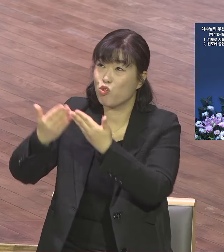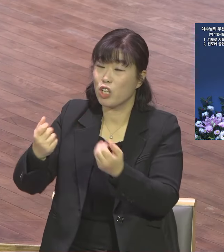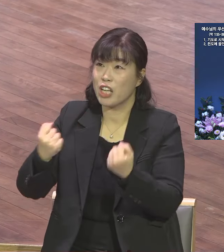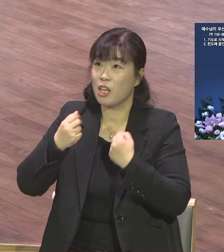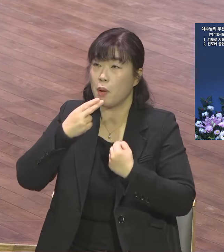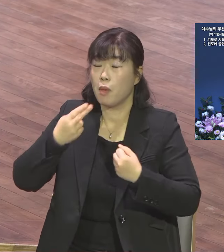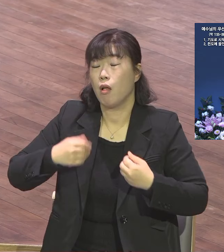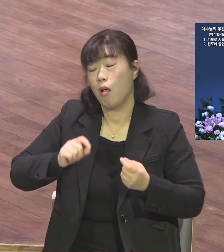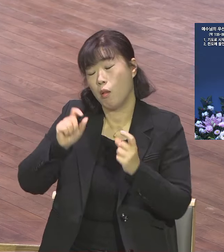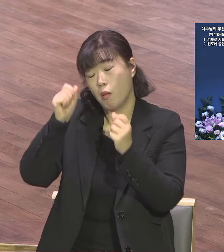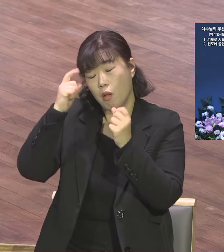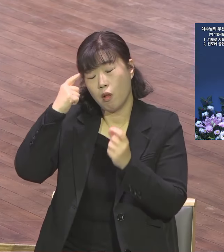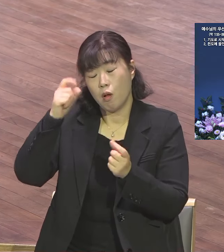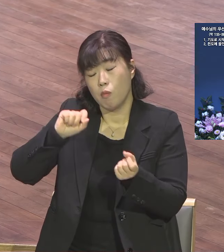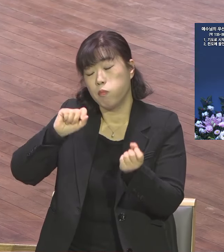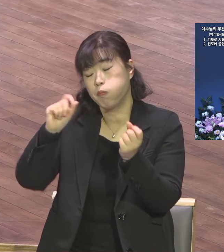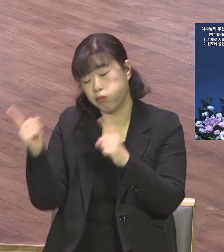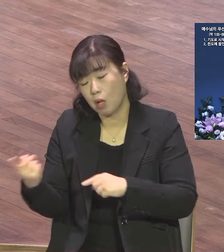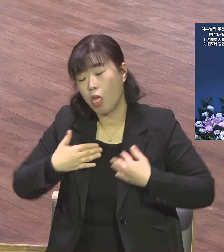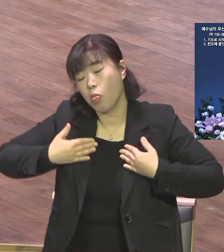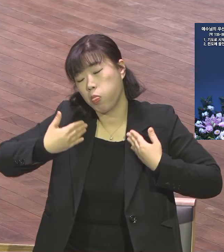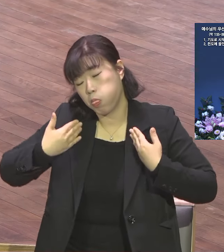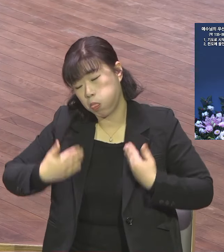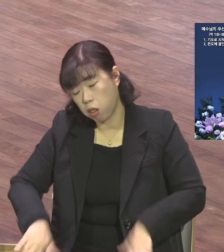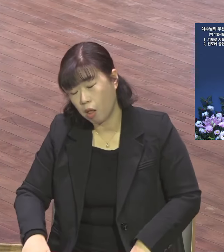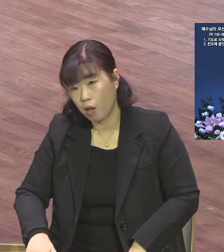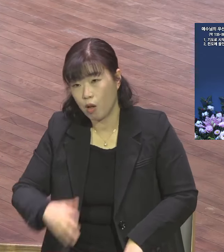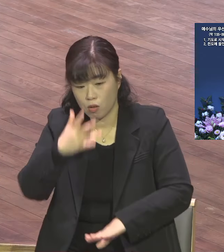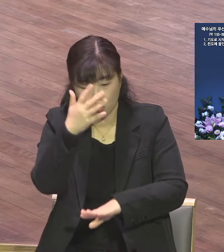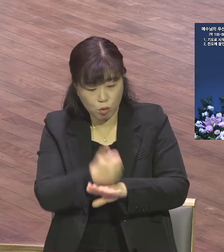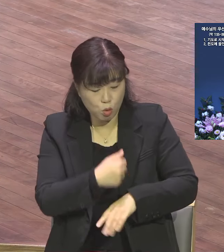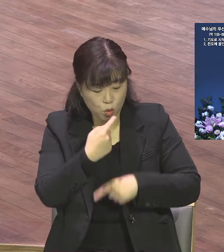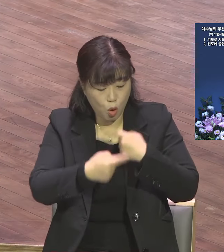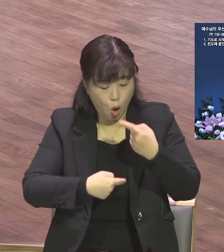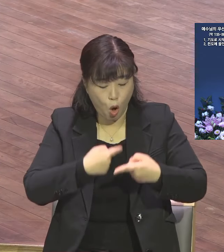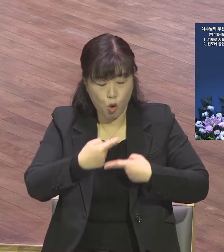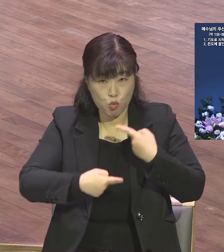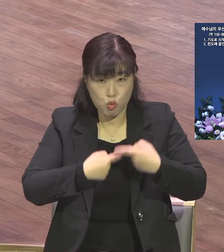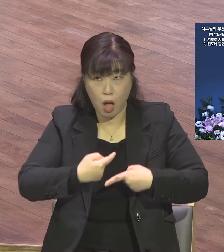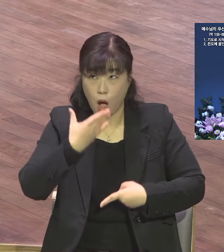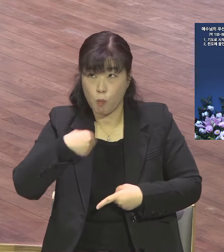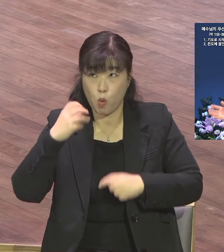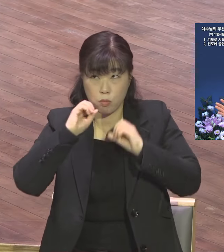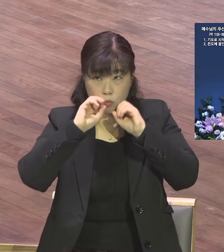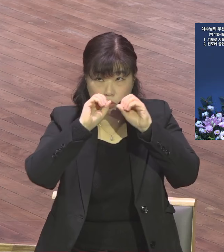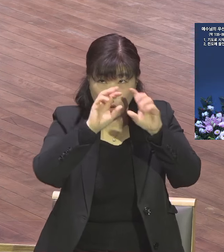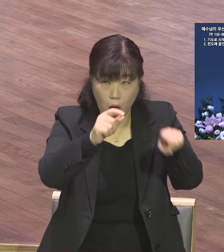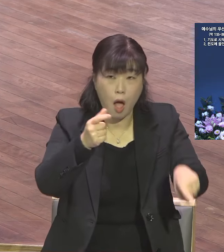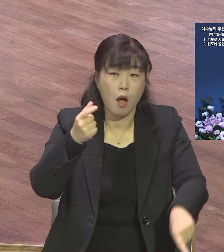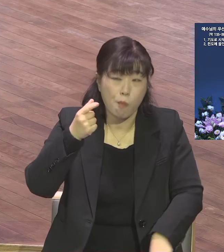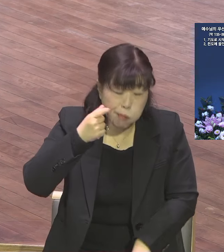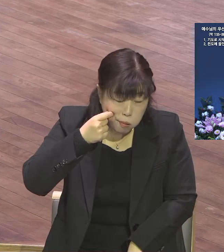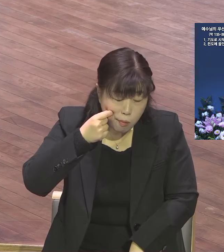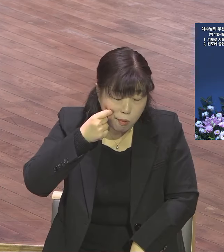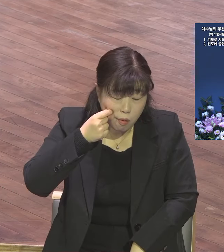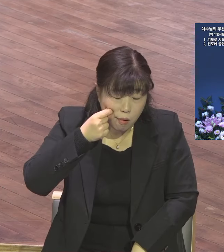못 열지요. 전도는 그냥 뭐 자기 몸 하나 오기도 힘들 종교생활을 하다가 가는 거지요.